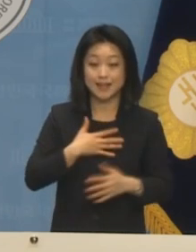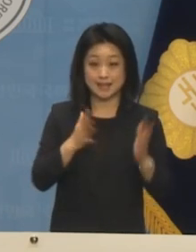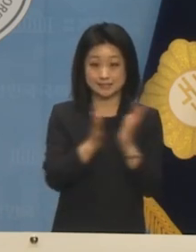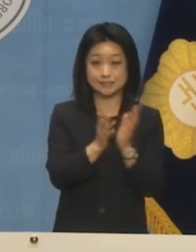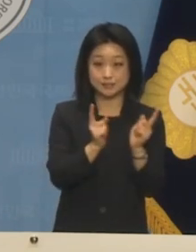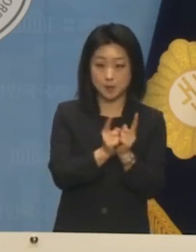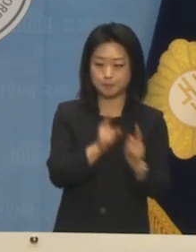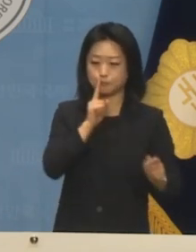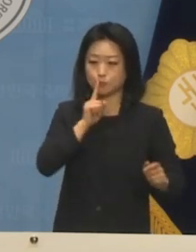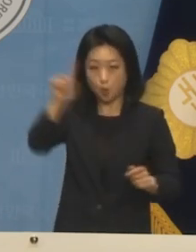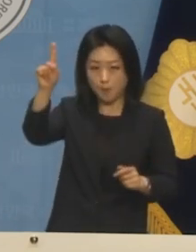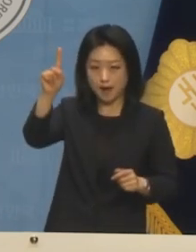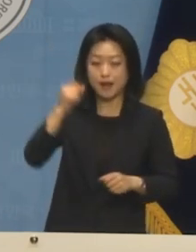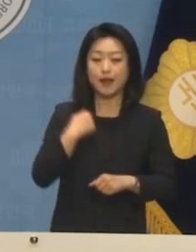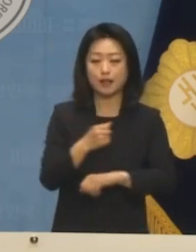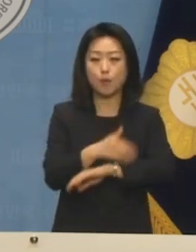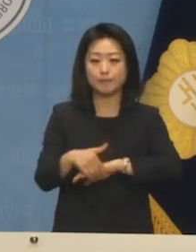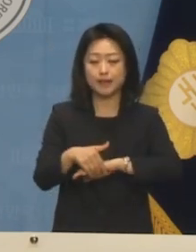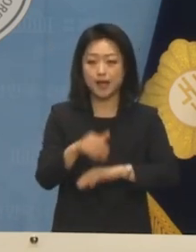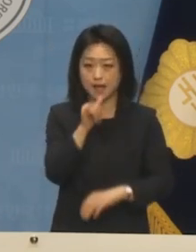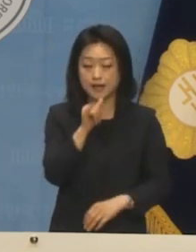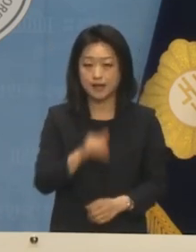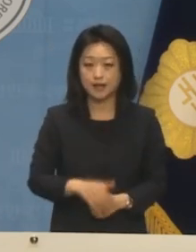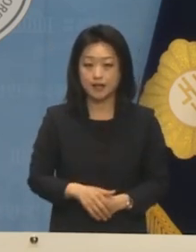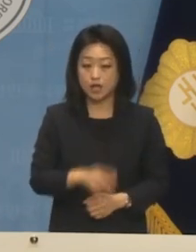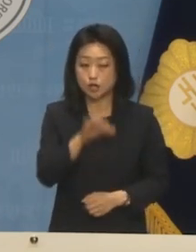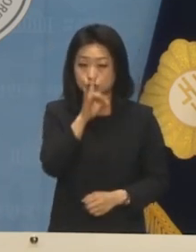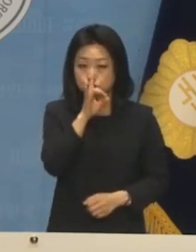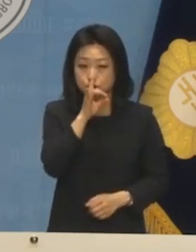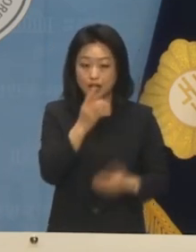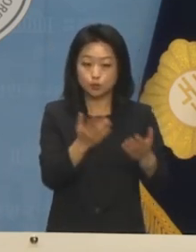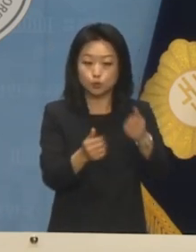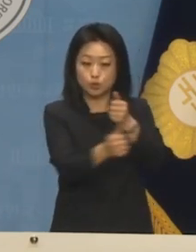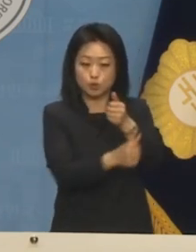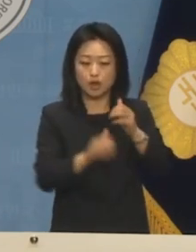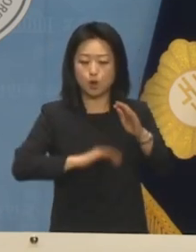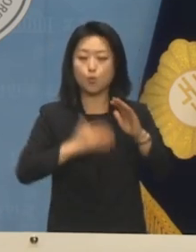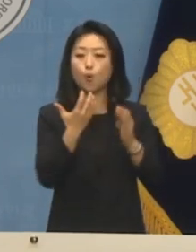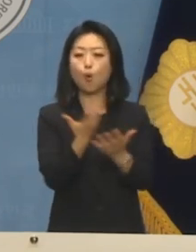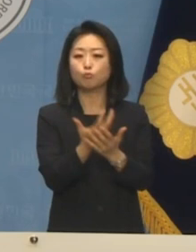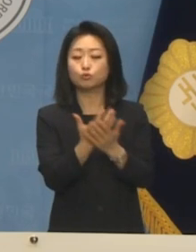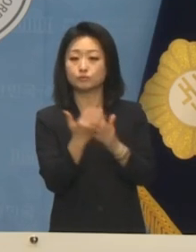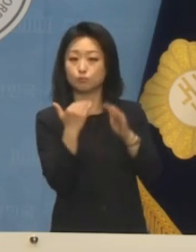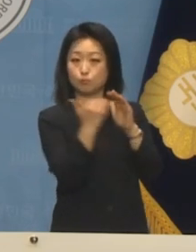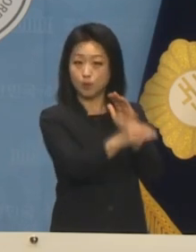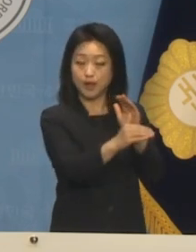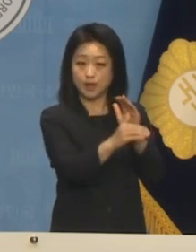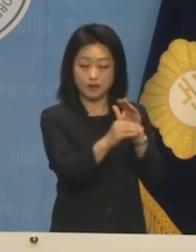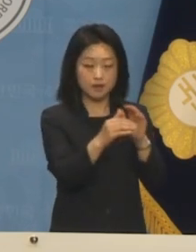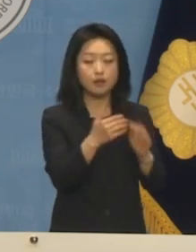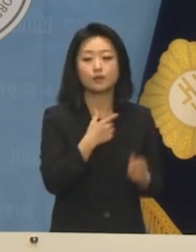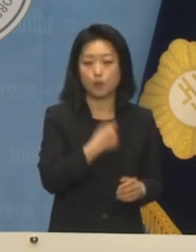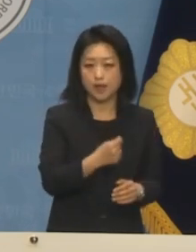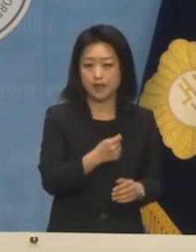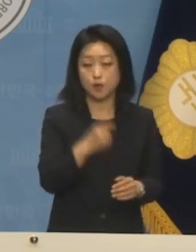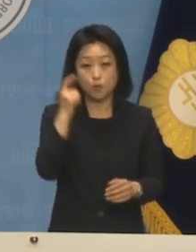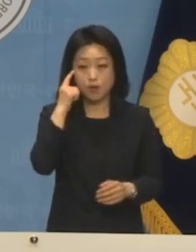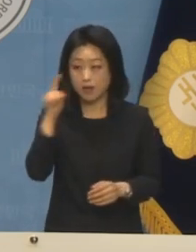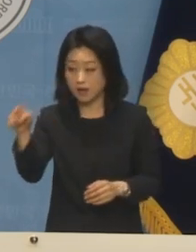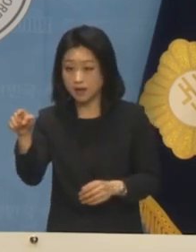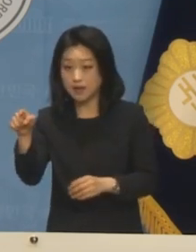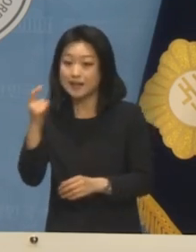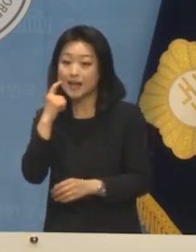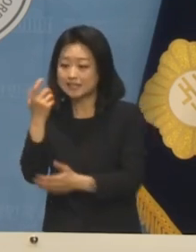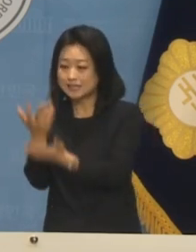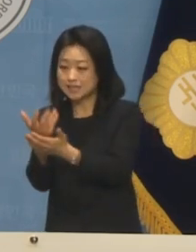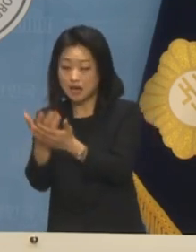직접 고발장을 접수할 예정입니다. 중앙노동위원회에 공문을 보내어 거짓 자료를 제출한 사실이 신문회의에서